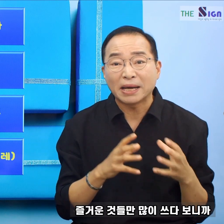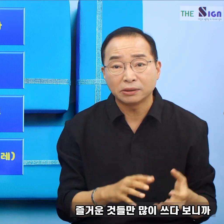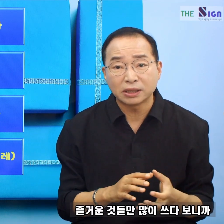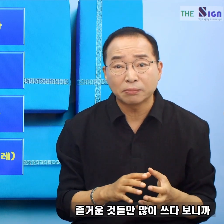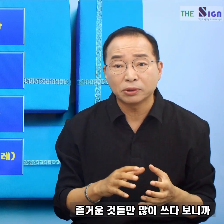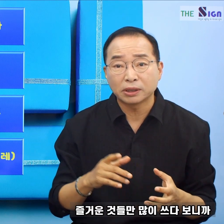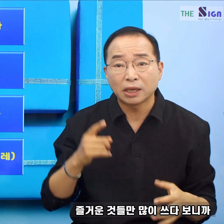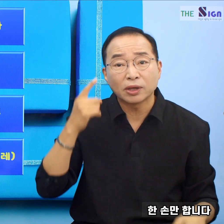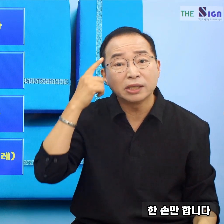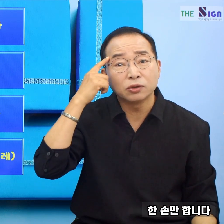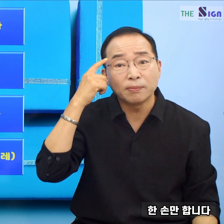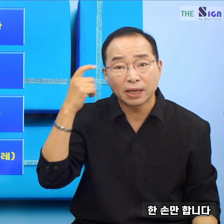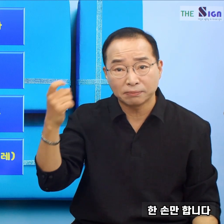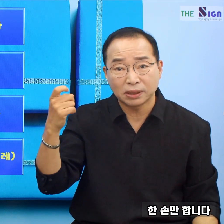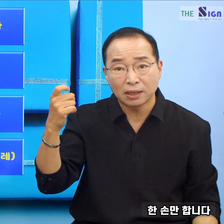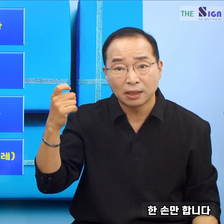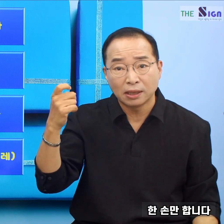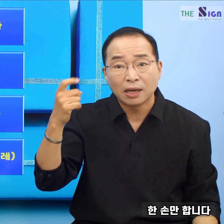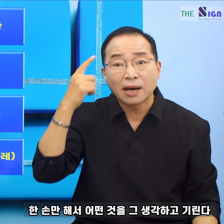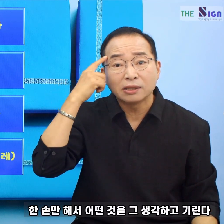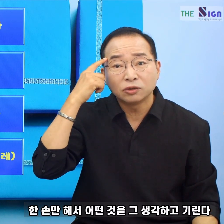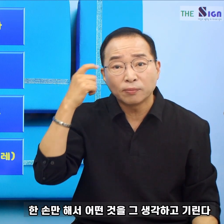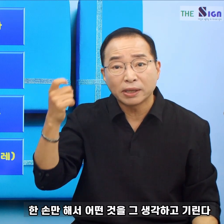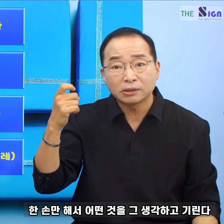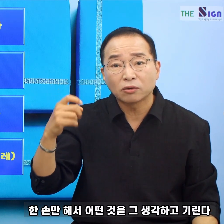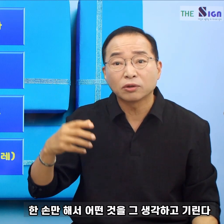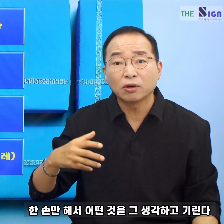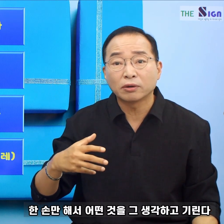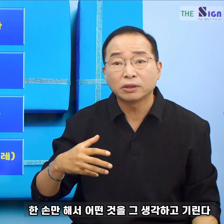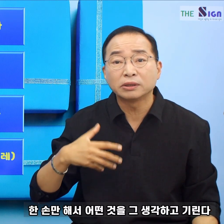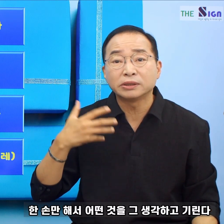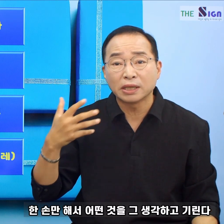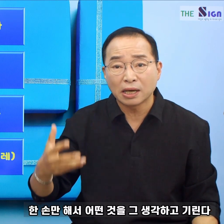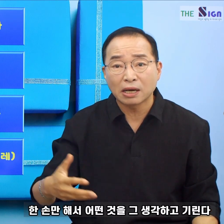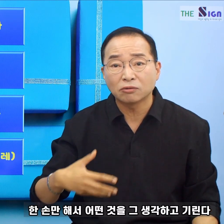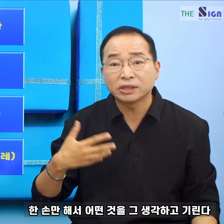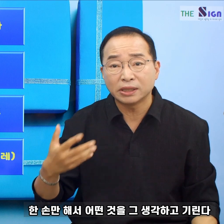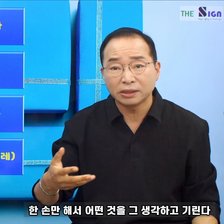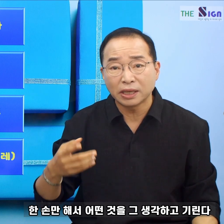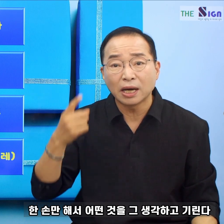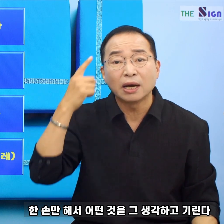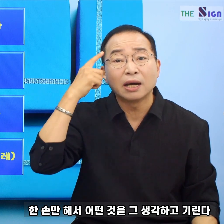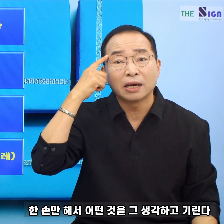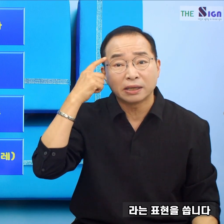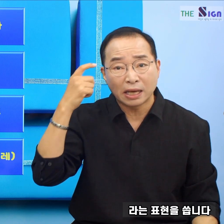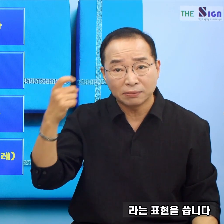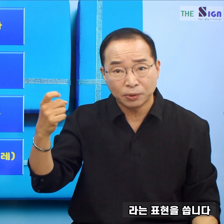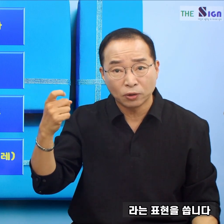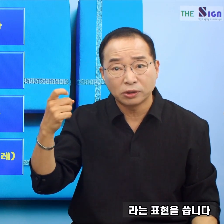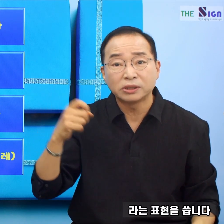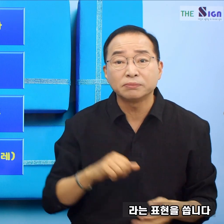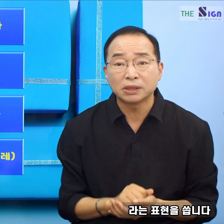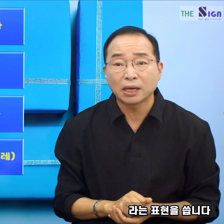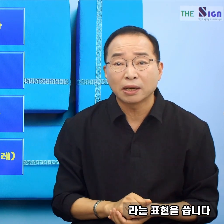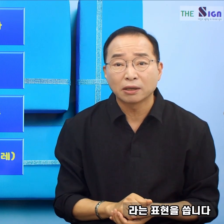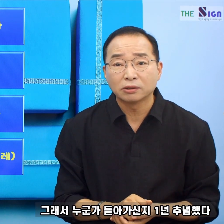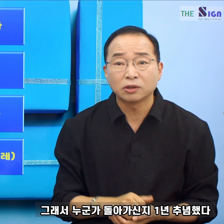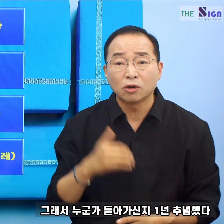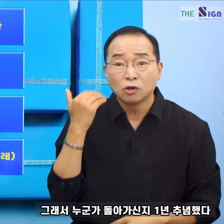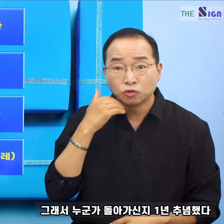쓰다 보니까 한 손만 합니다. 한 손만 해서 어떤 거를 그 생각하고 기린다 라는 표현을 씁니다. 그래서